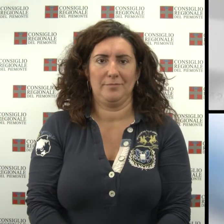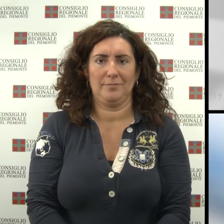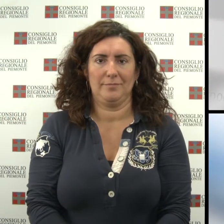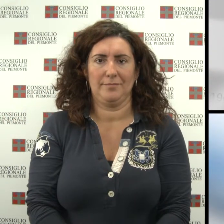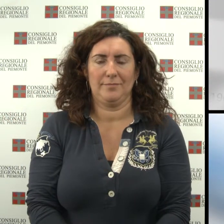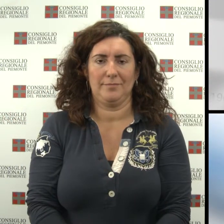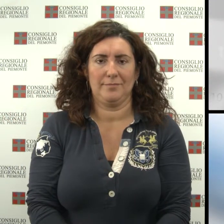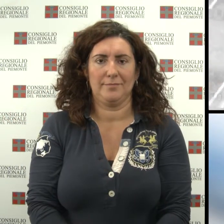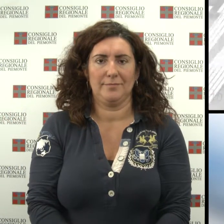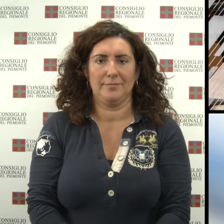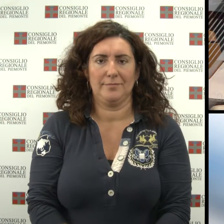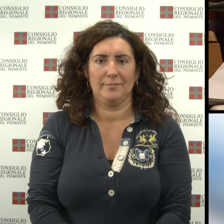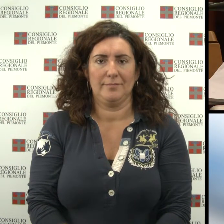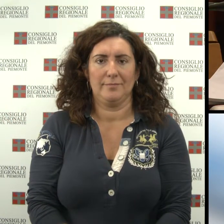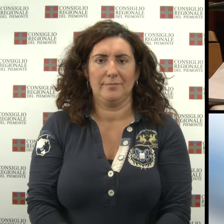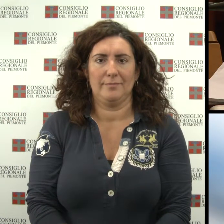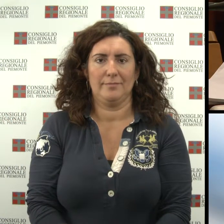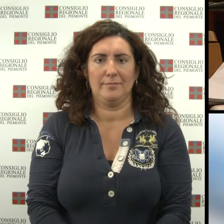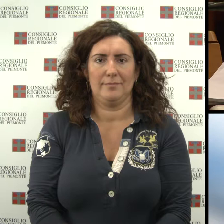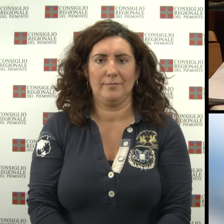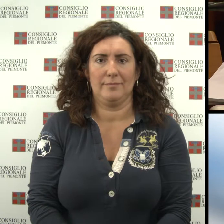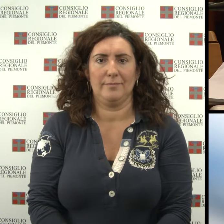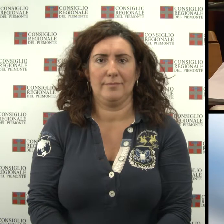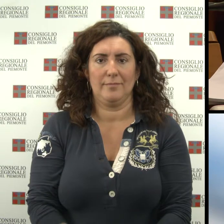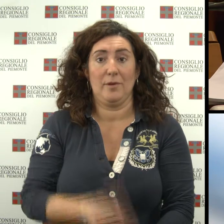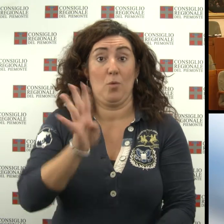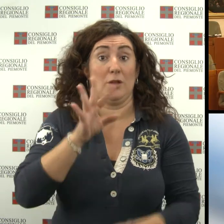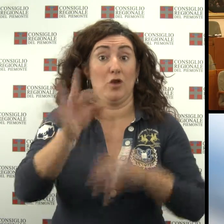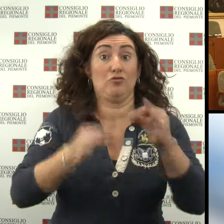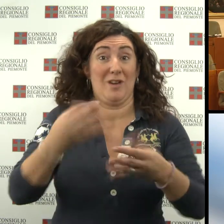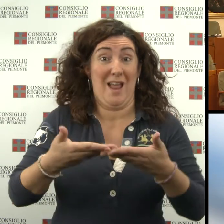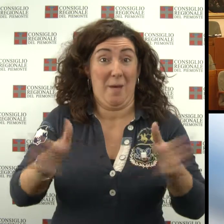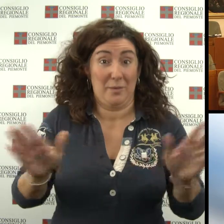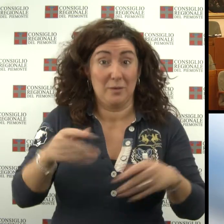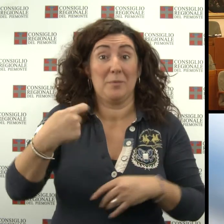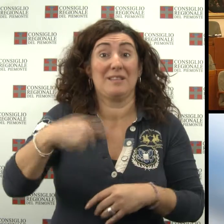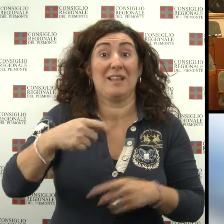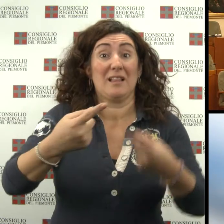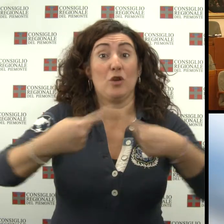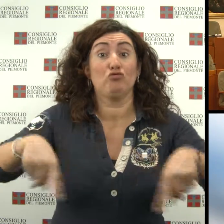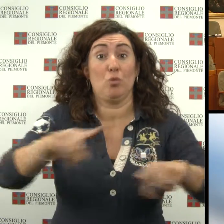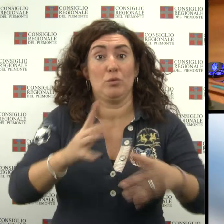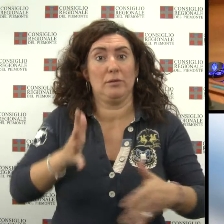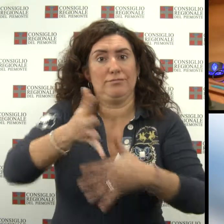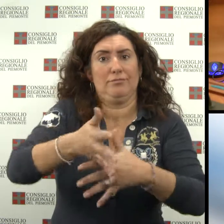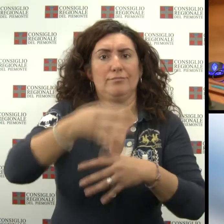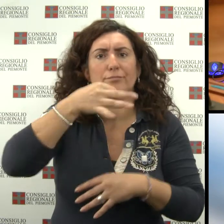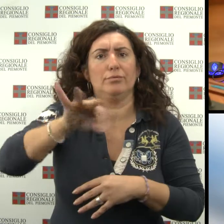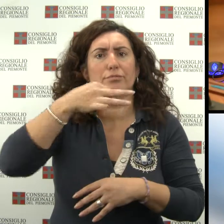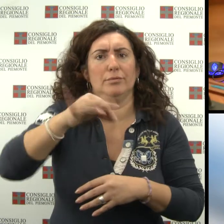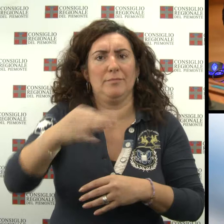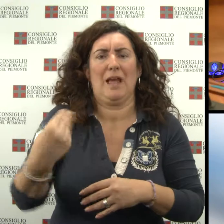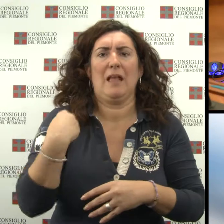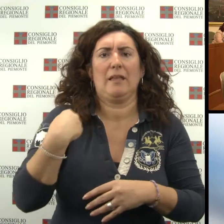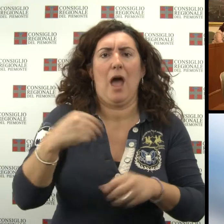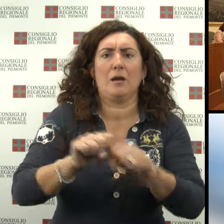7 giorni in consiglio. In apertura della seduta del 14 ottobre il presidente della giunta è intervenuto in aula sui danni